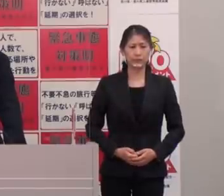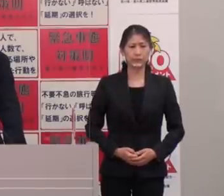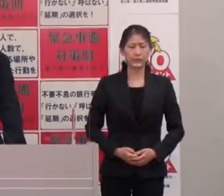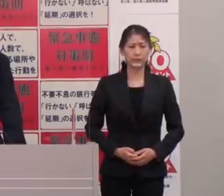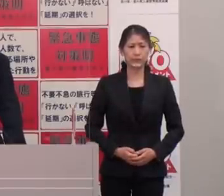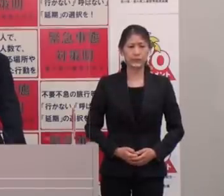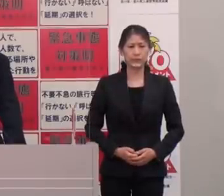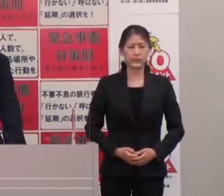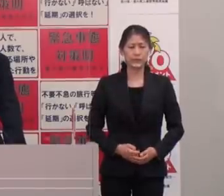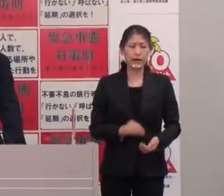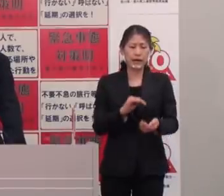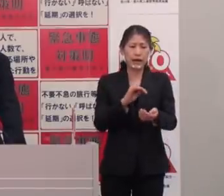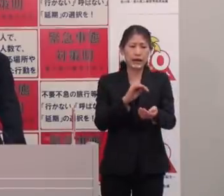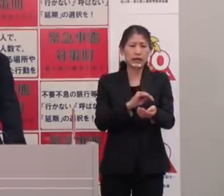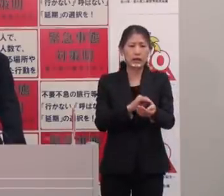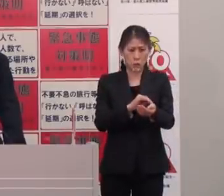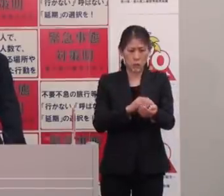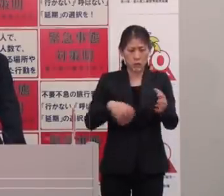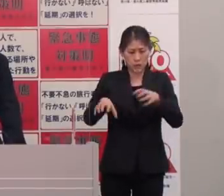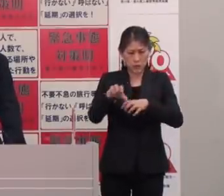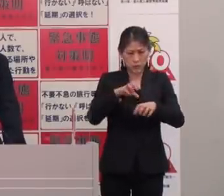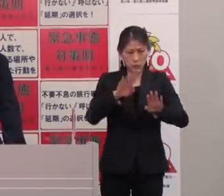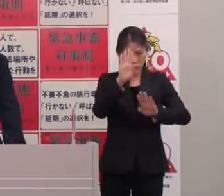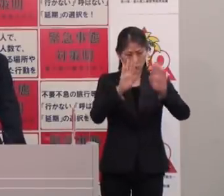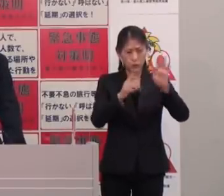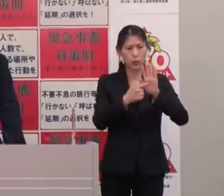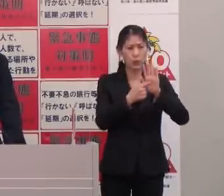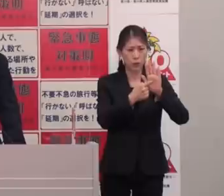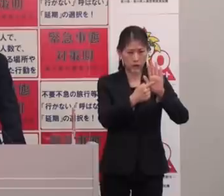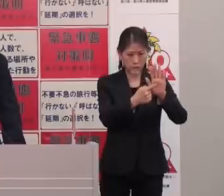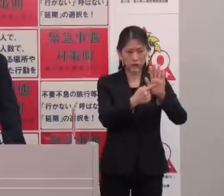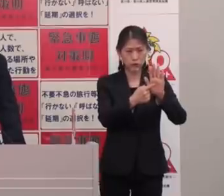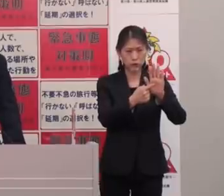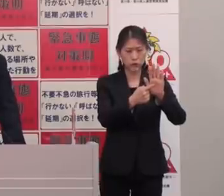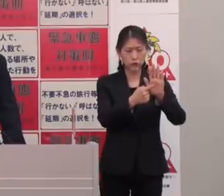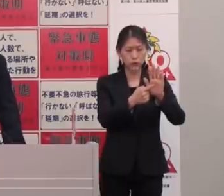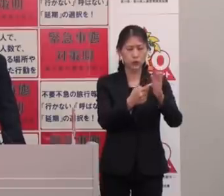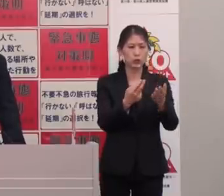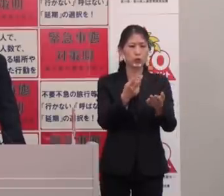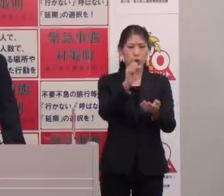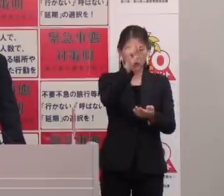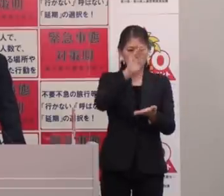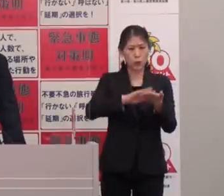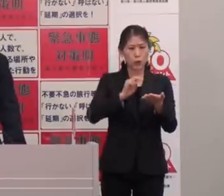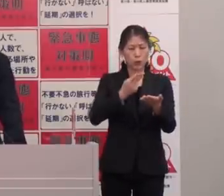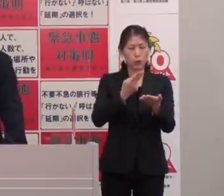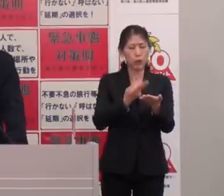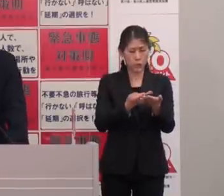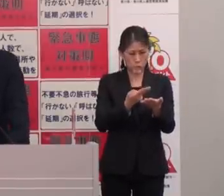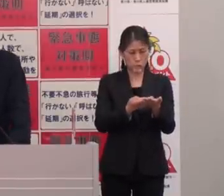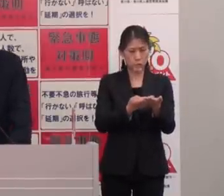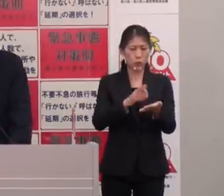らに医療の逼迫具合を示す確保病床使用率につきましても